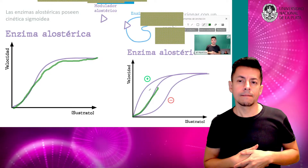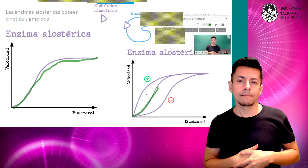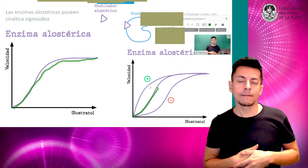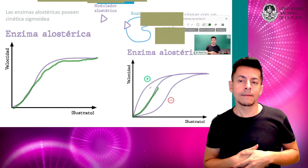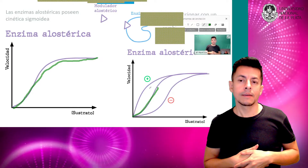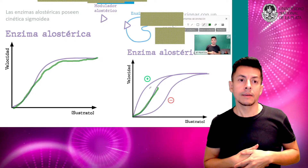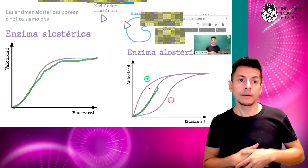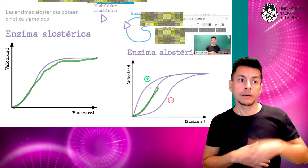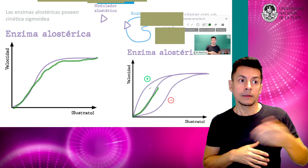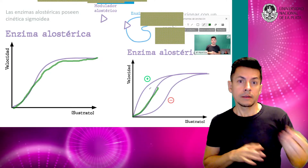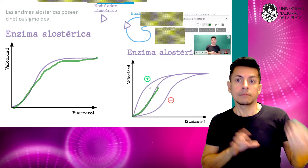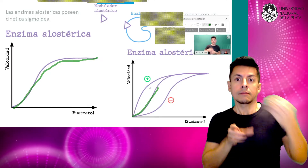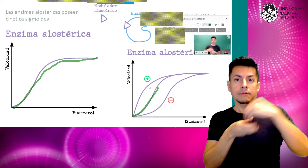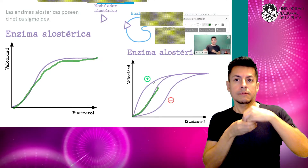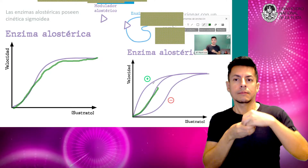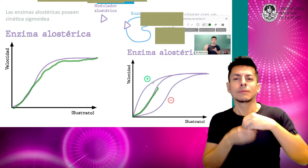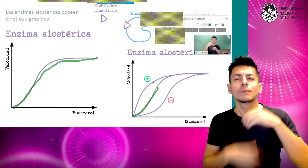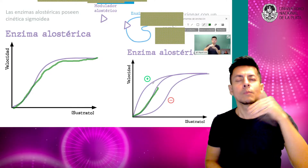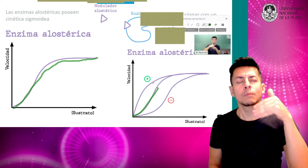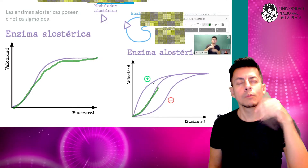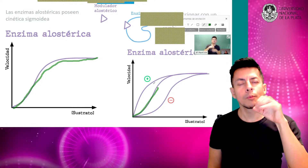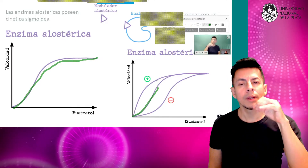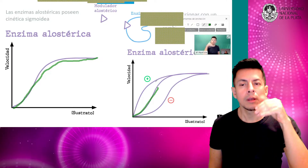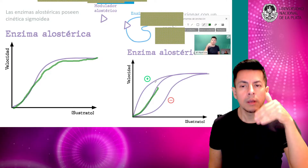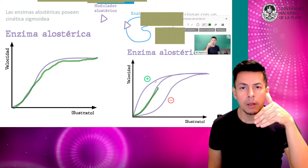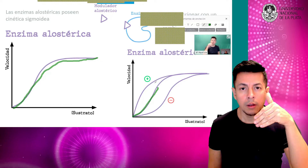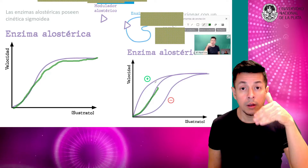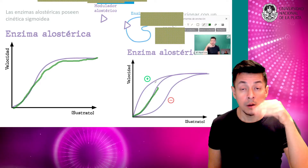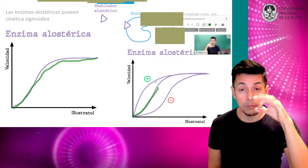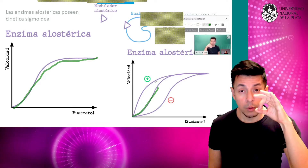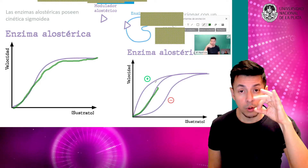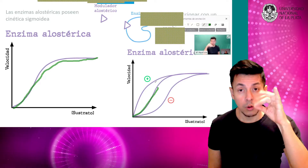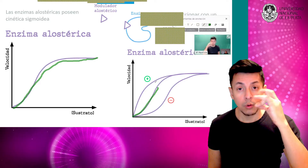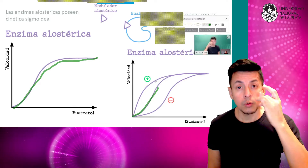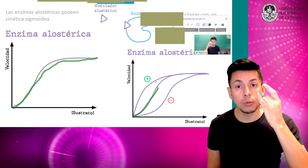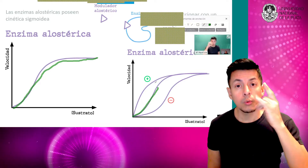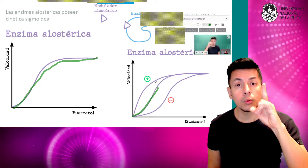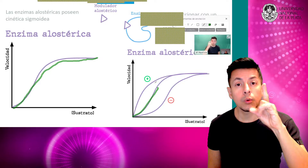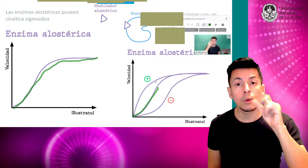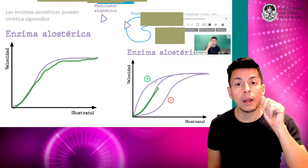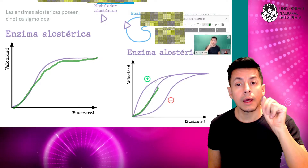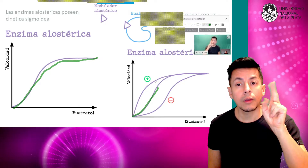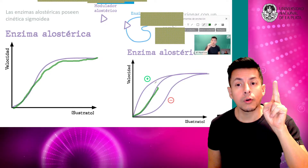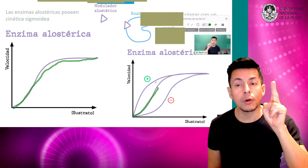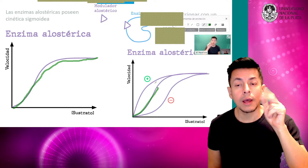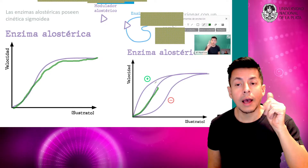Es como si activara, aumentara la velocidad de reacción.